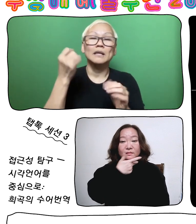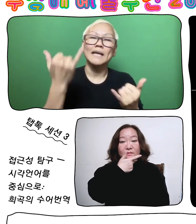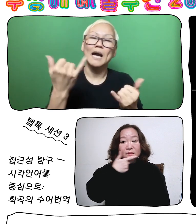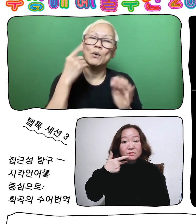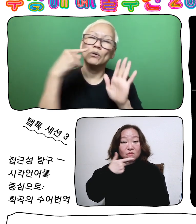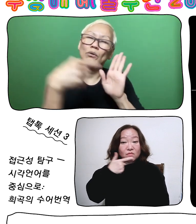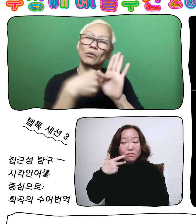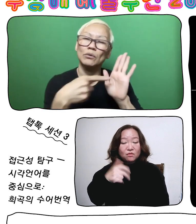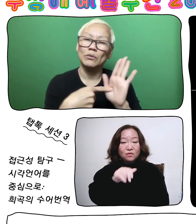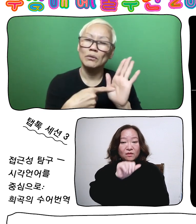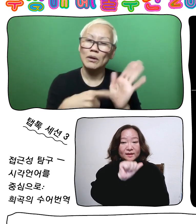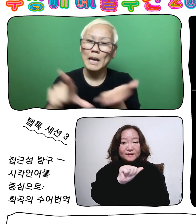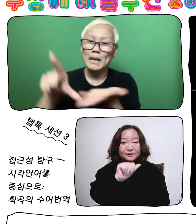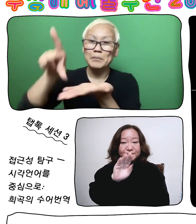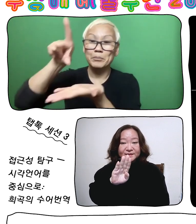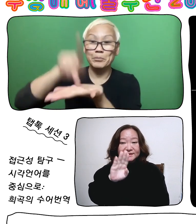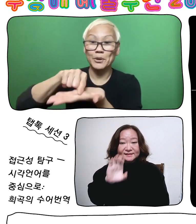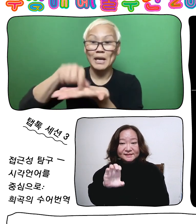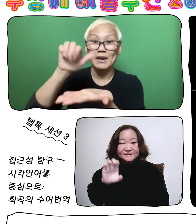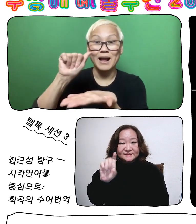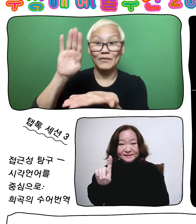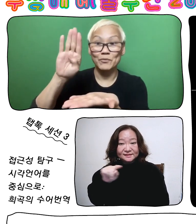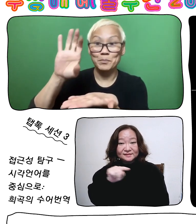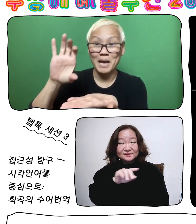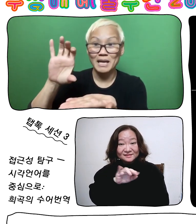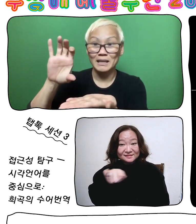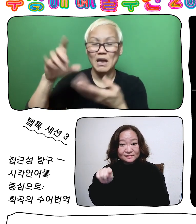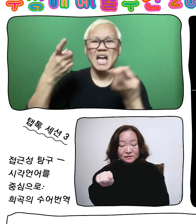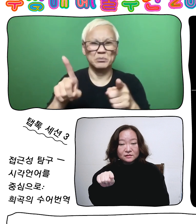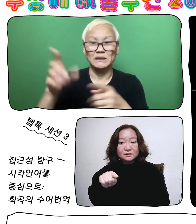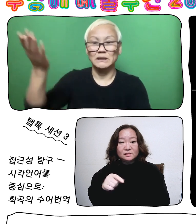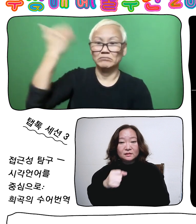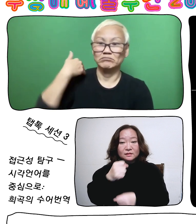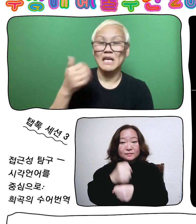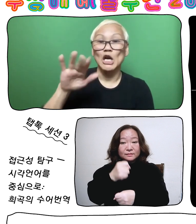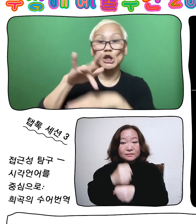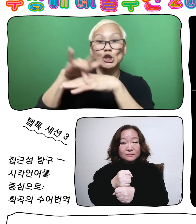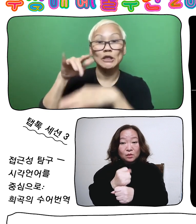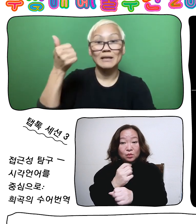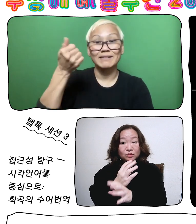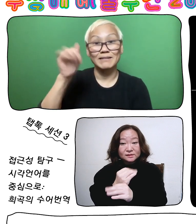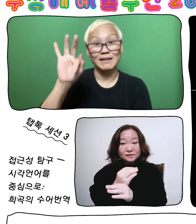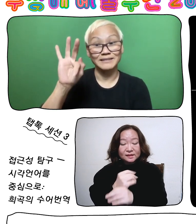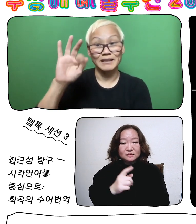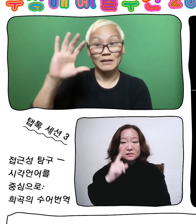영어 알파벳이 만들어진 시기는 1900년이며